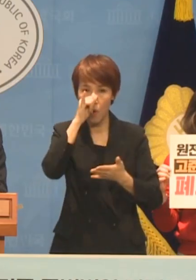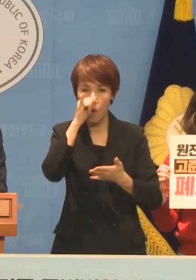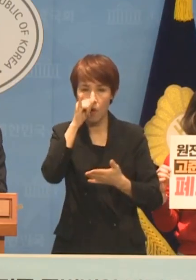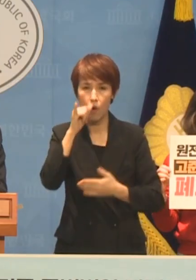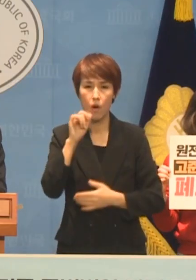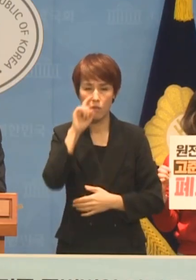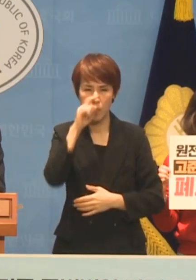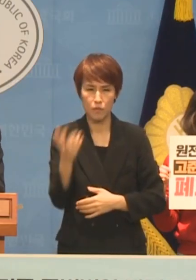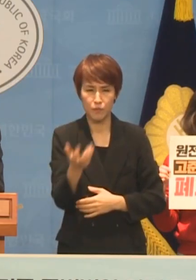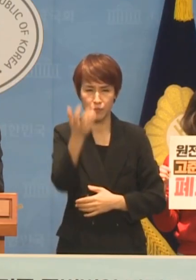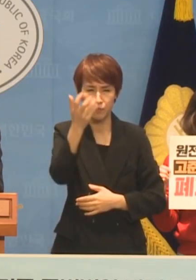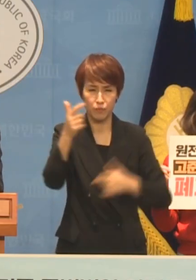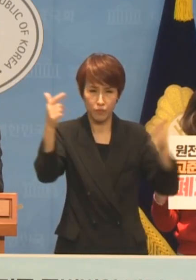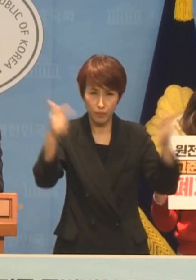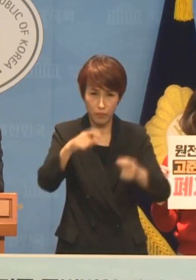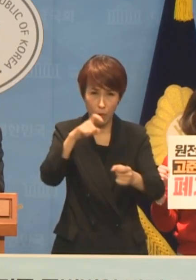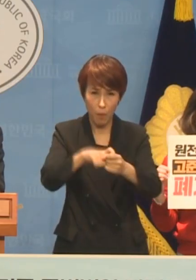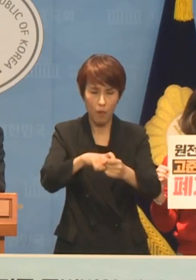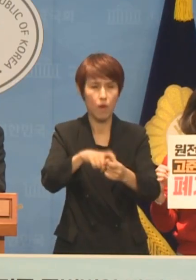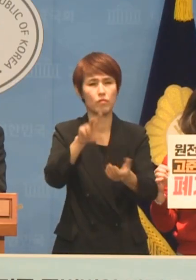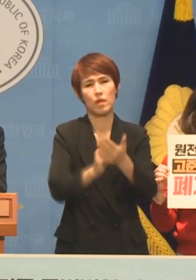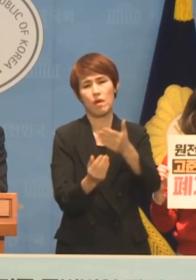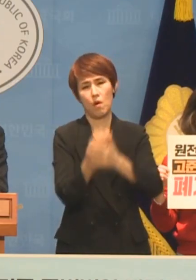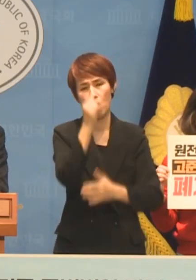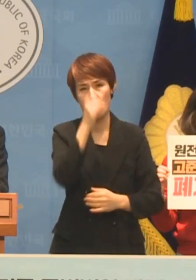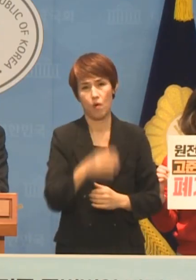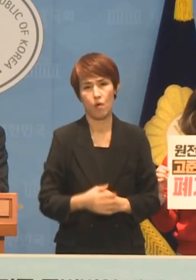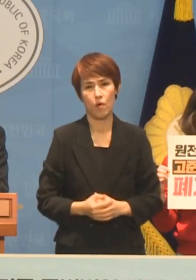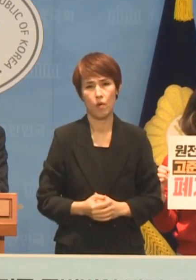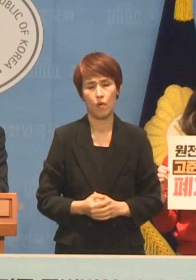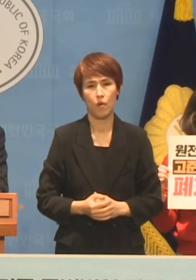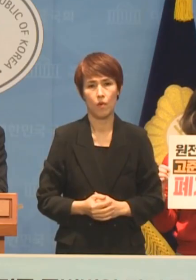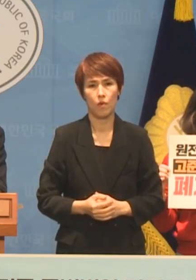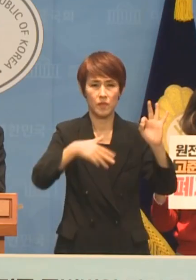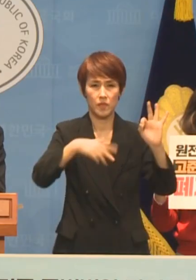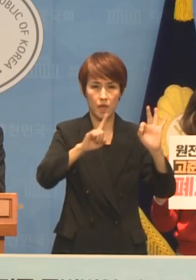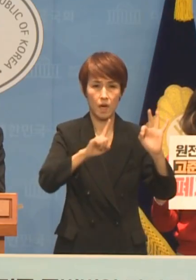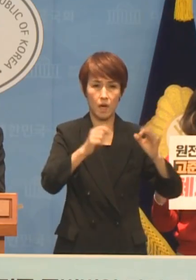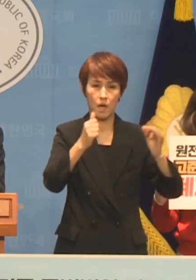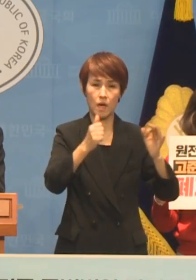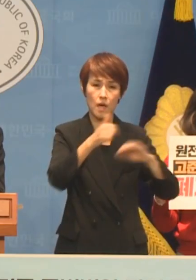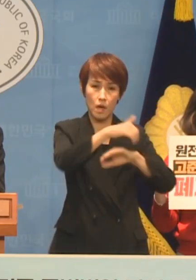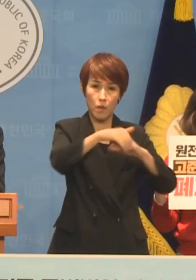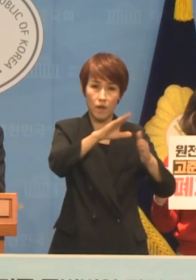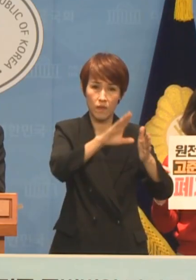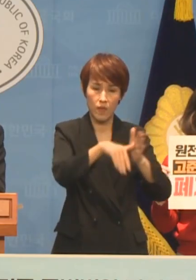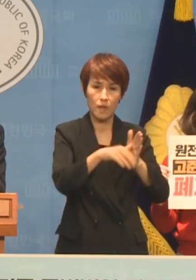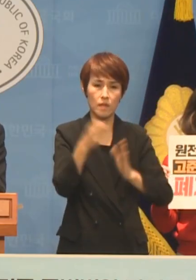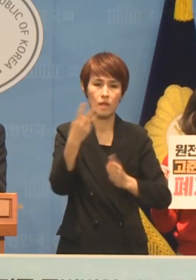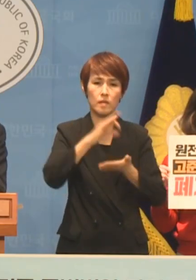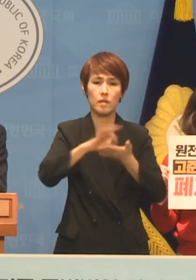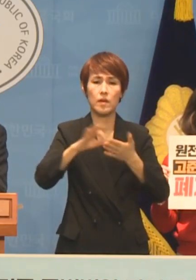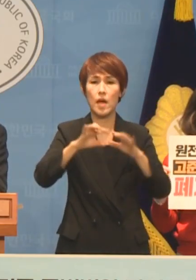문제가 발생합니다. 윤석열 정부 들어 확정된 10차 전기본에서 재생에너지 비중이